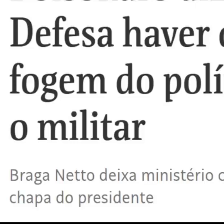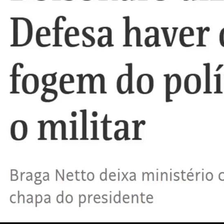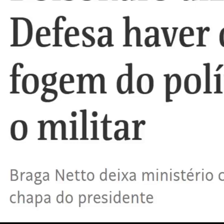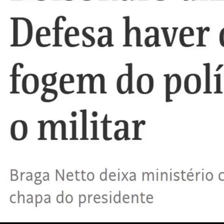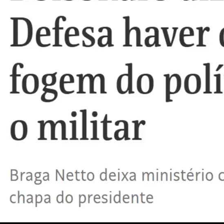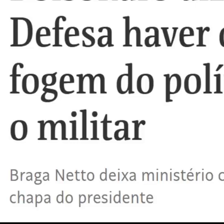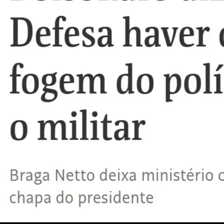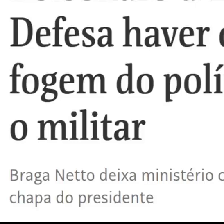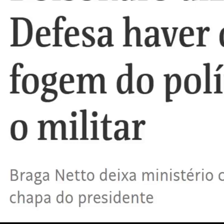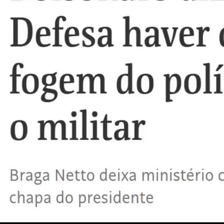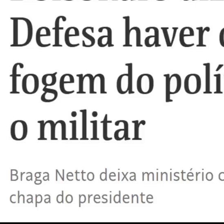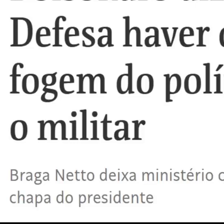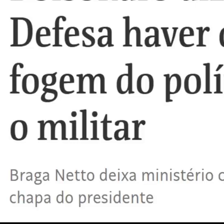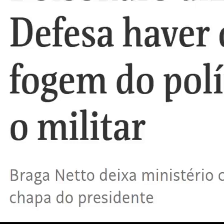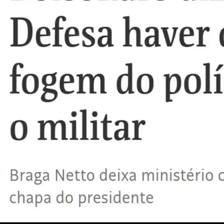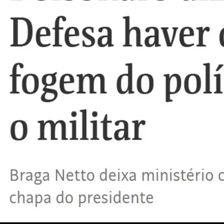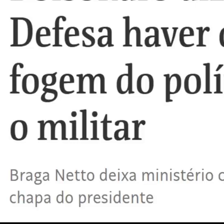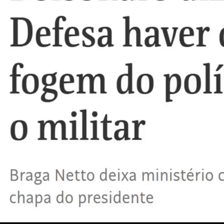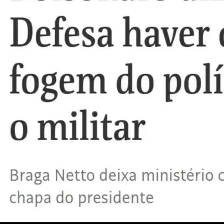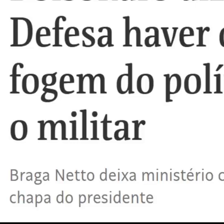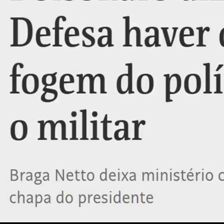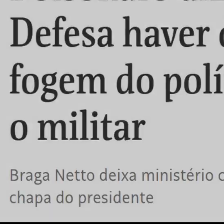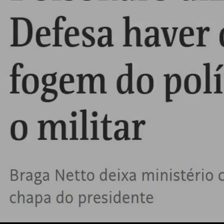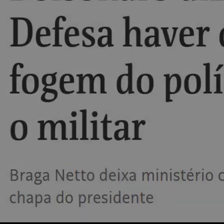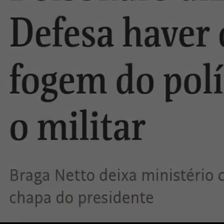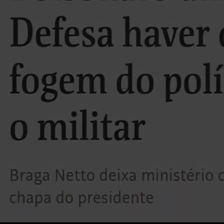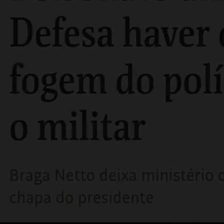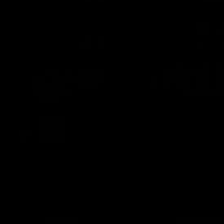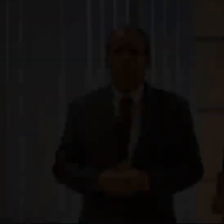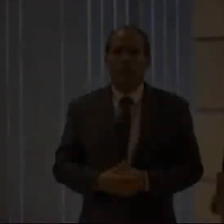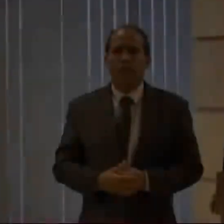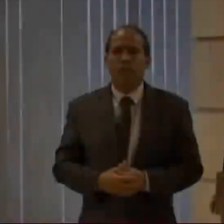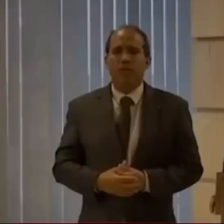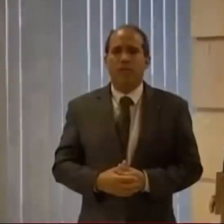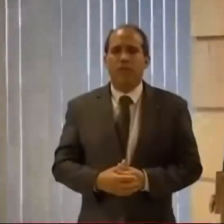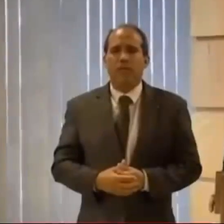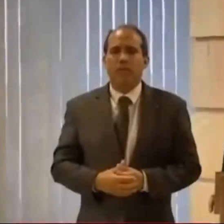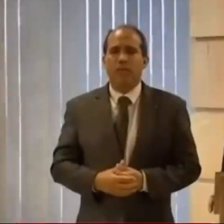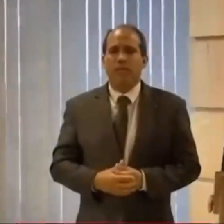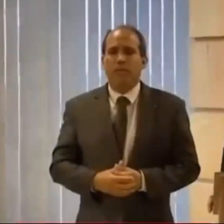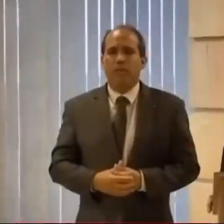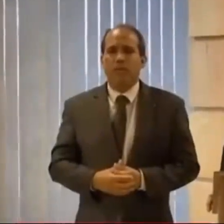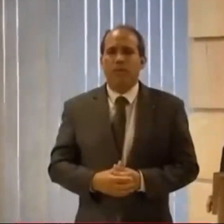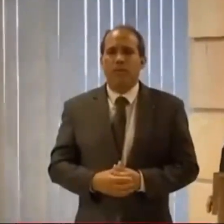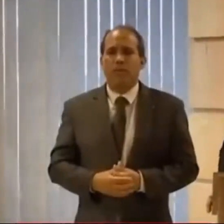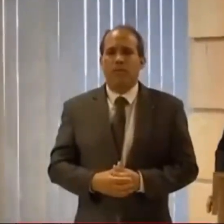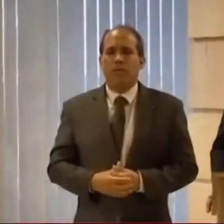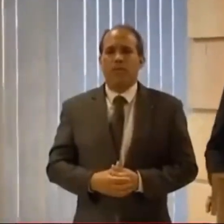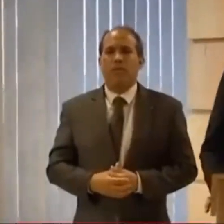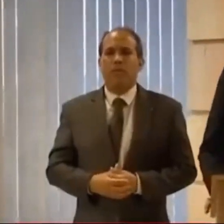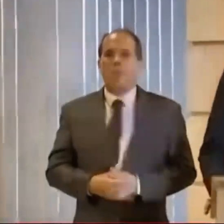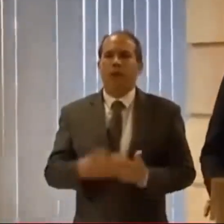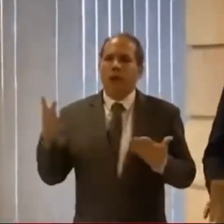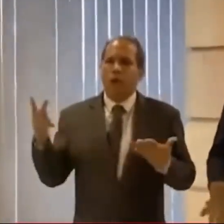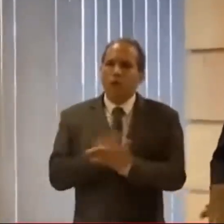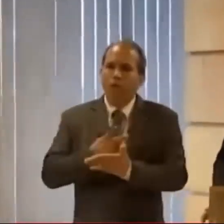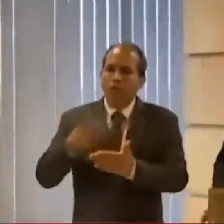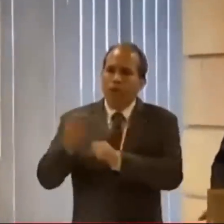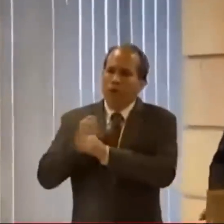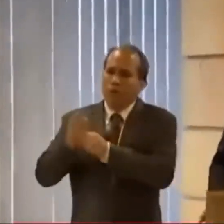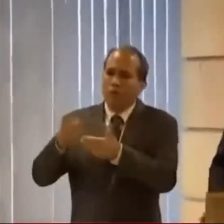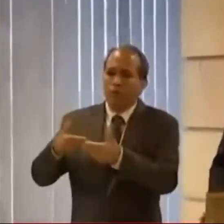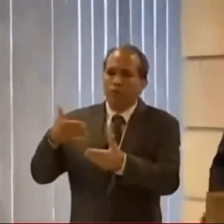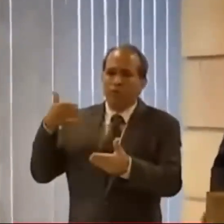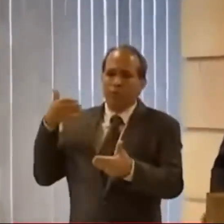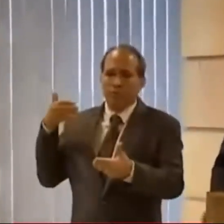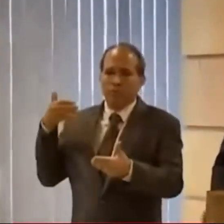Pessoal, sábado, dia 2 de abril, eu abro o vídeo aqui com a fala. Ontem o Bozo fez uma fala golpista em conclamando as Forças